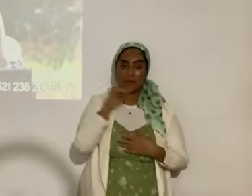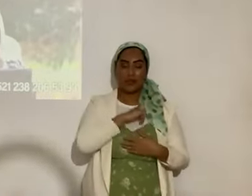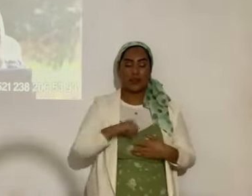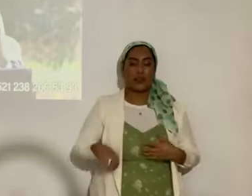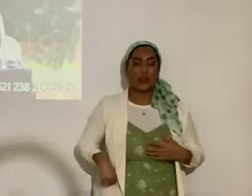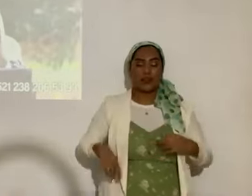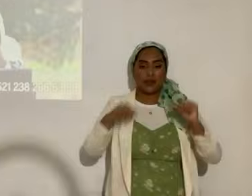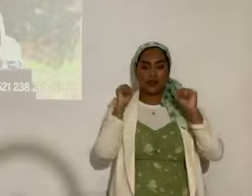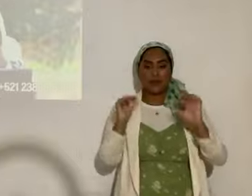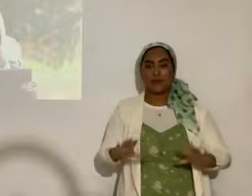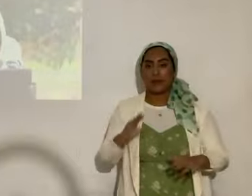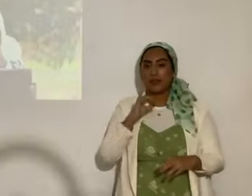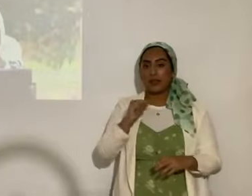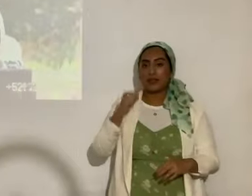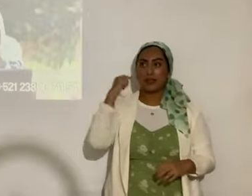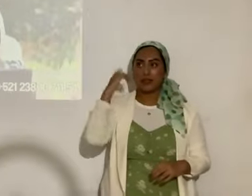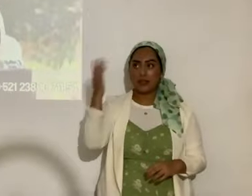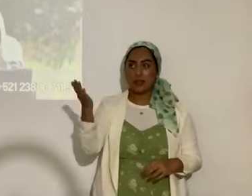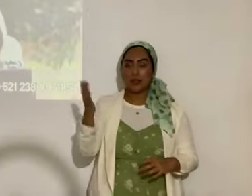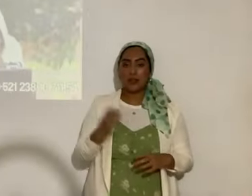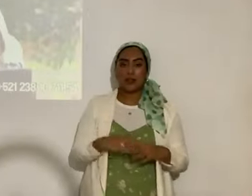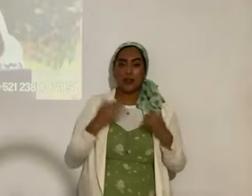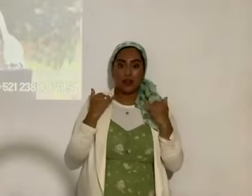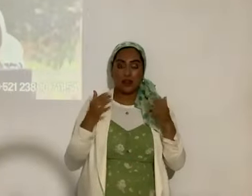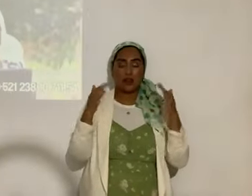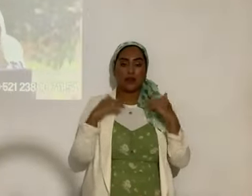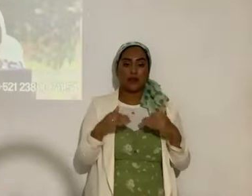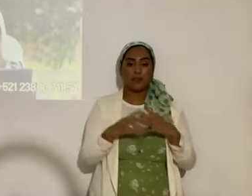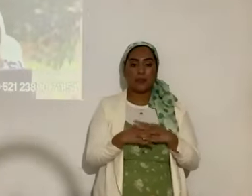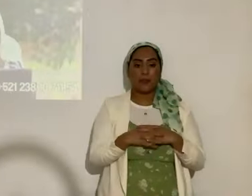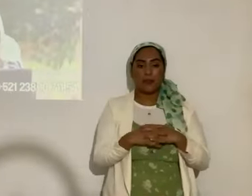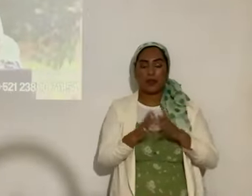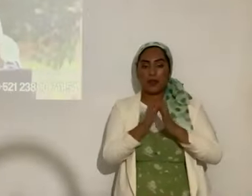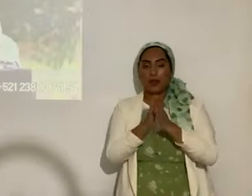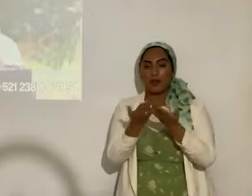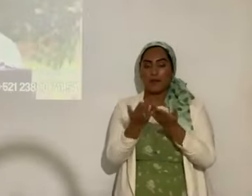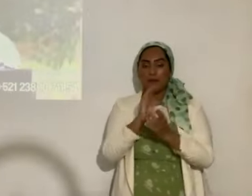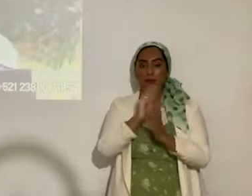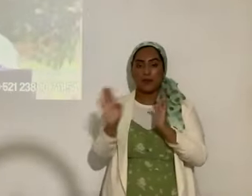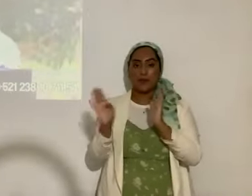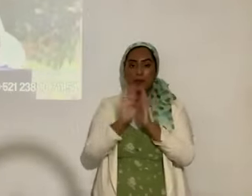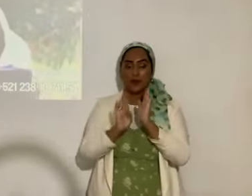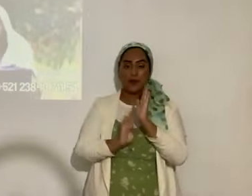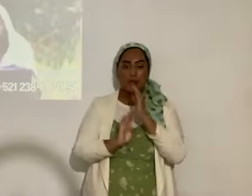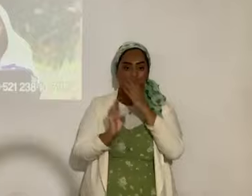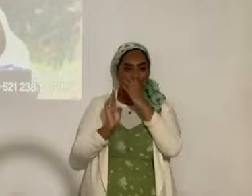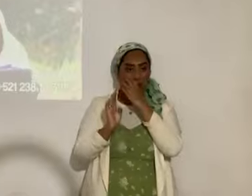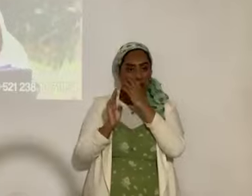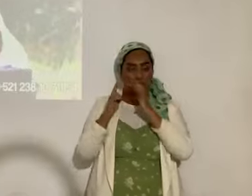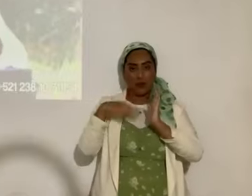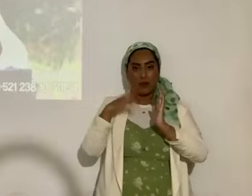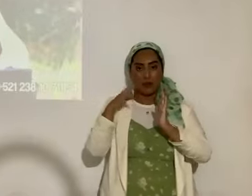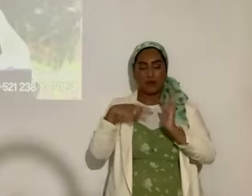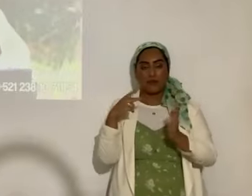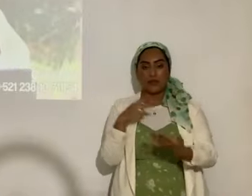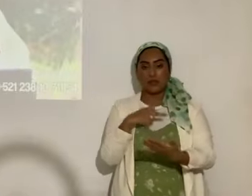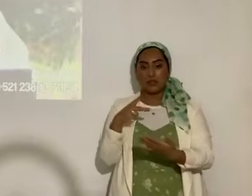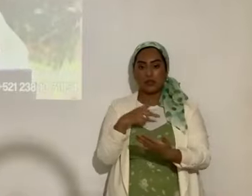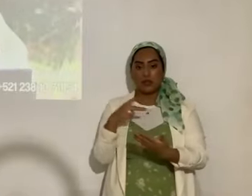bendito es el aleluya a continuación amados ajín abran su Biblia vamos a dar lectura a un salmo